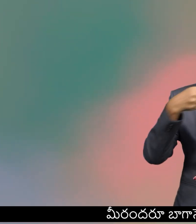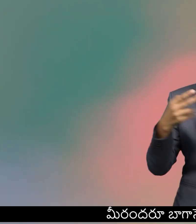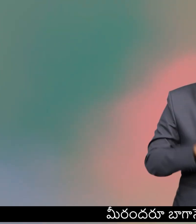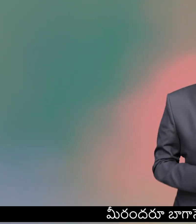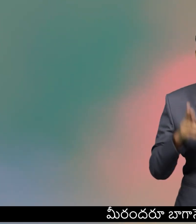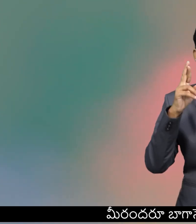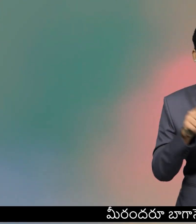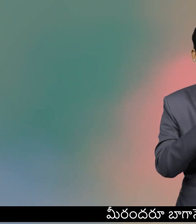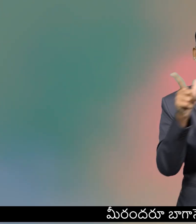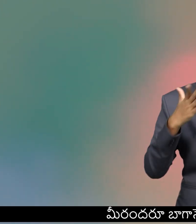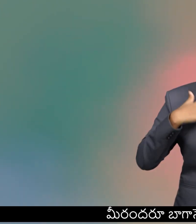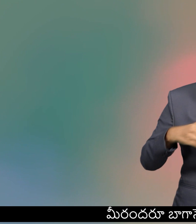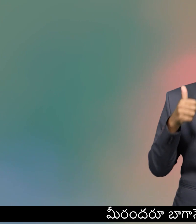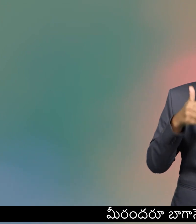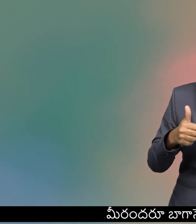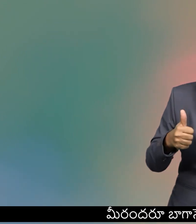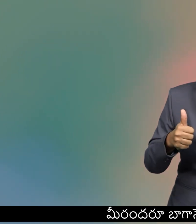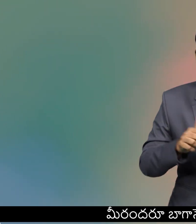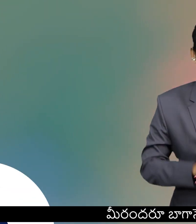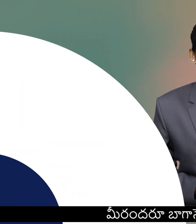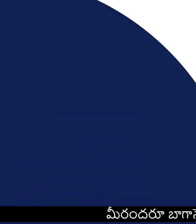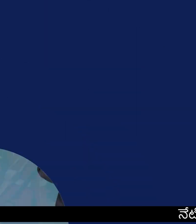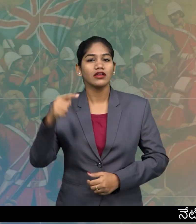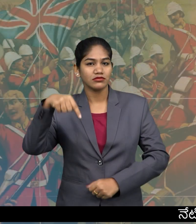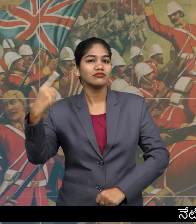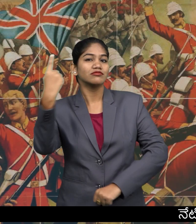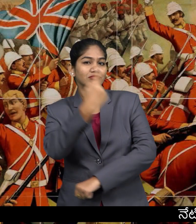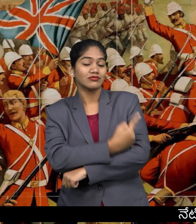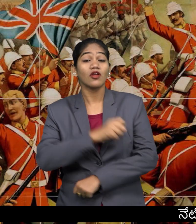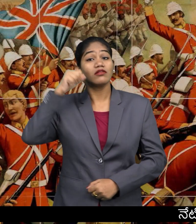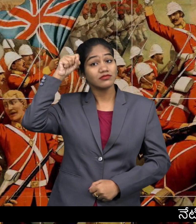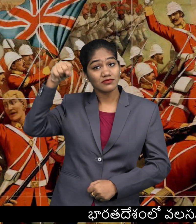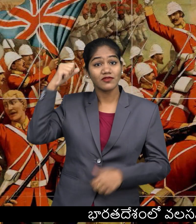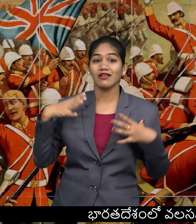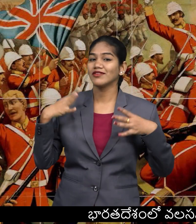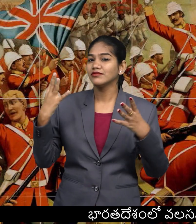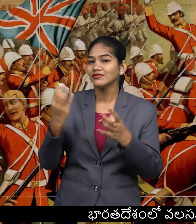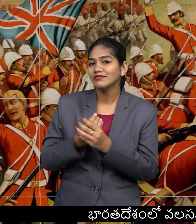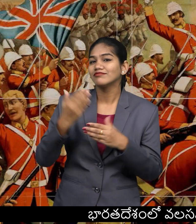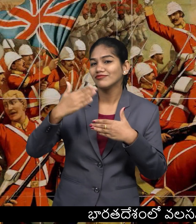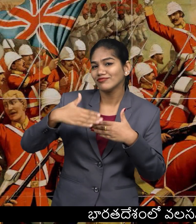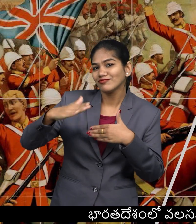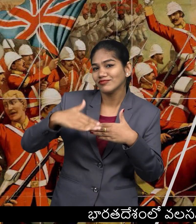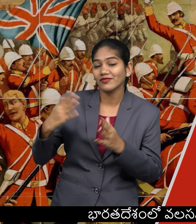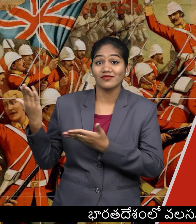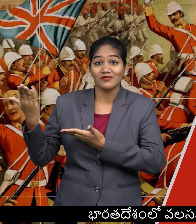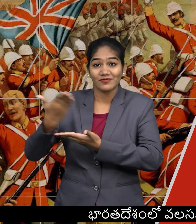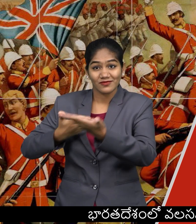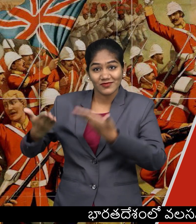మీరందరూ బాగానే ఉన్నారని ఆశిస్తున్నాను. నేటి వీడియోలో భారతదేశం వలసవాదం ప్రభావం అనే